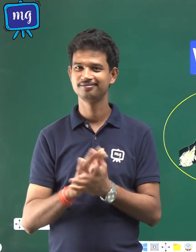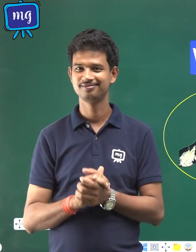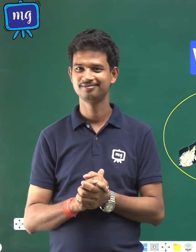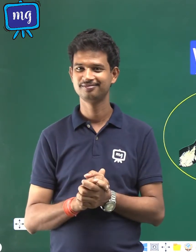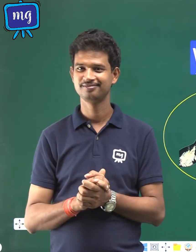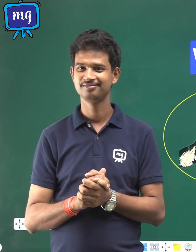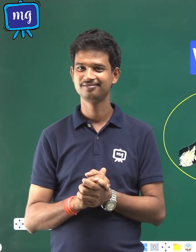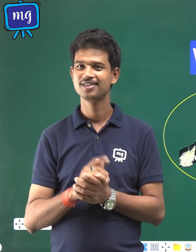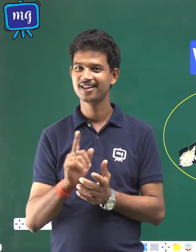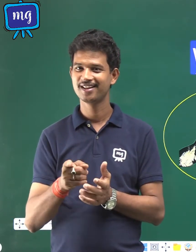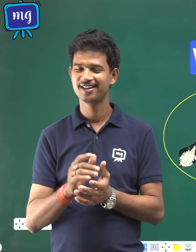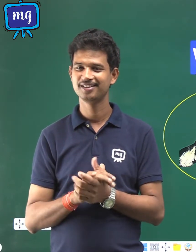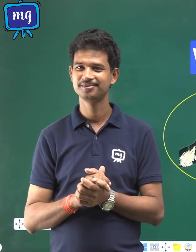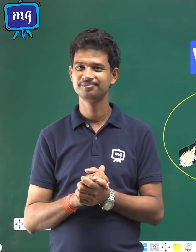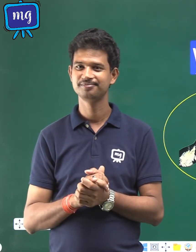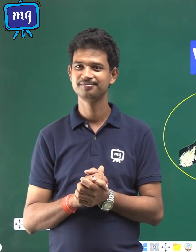यह